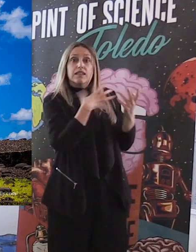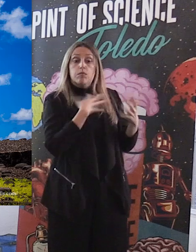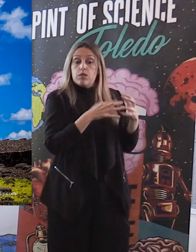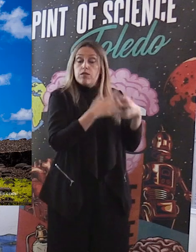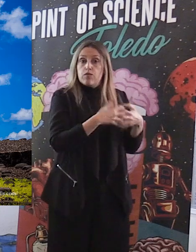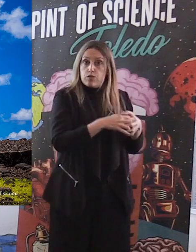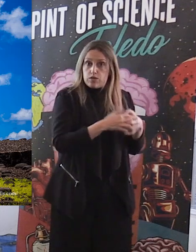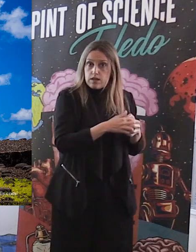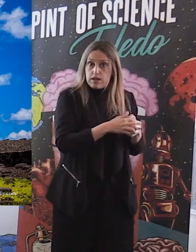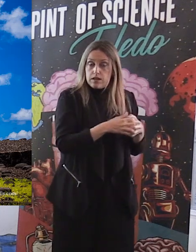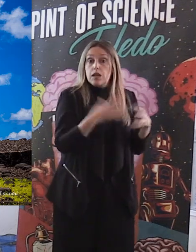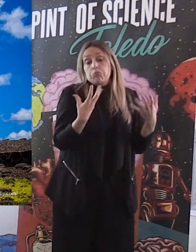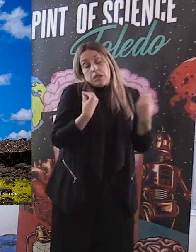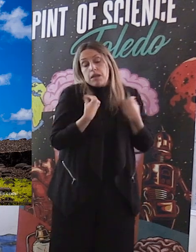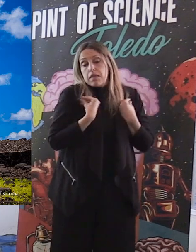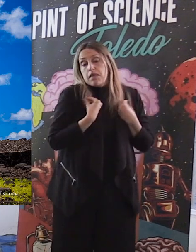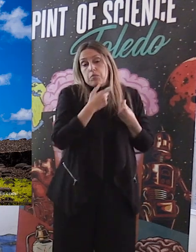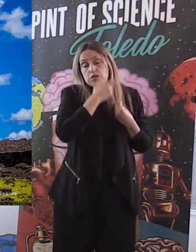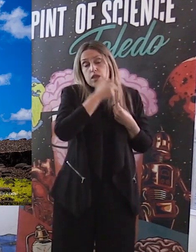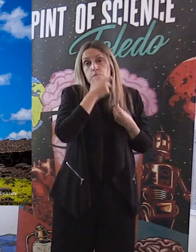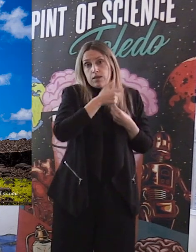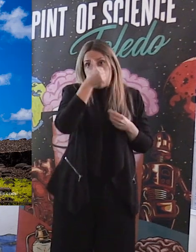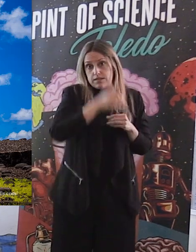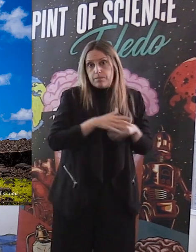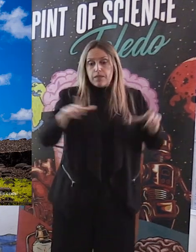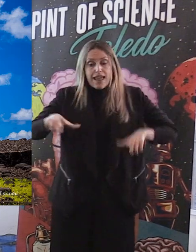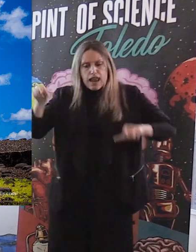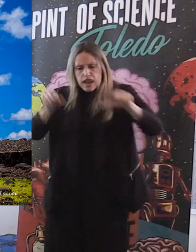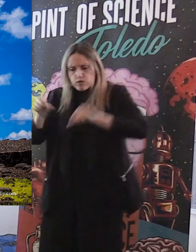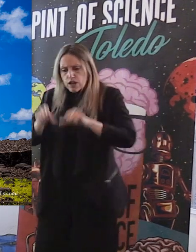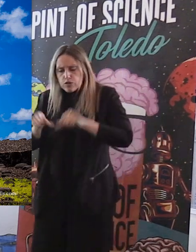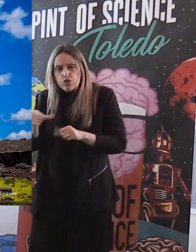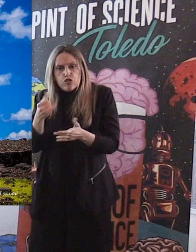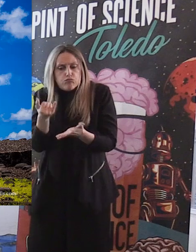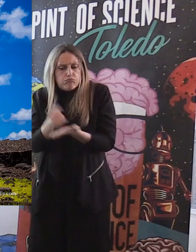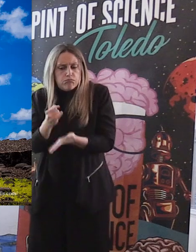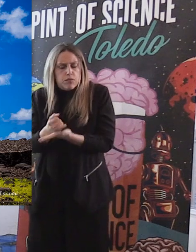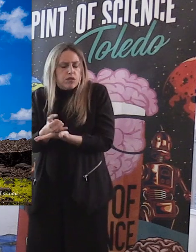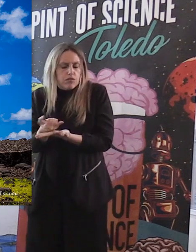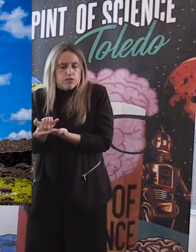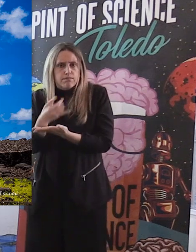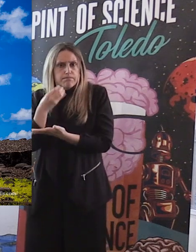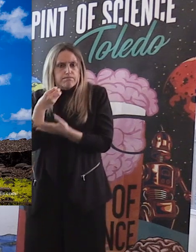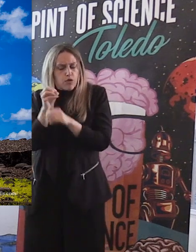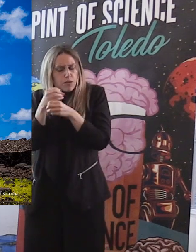funcionar, alargar la vida. ¿Qué hacen los laboratorios? Hacen un knockout de estos genes o